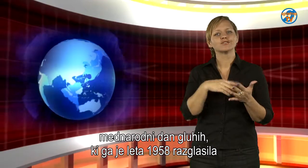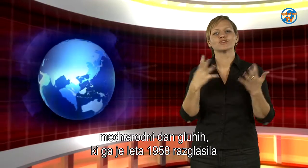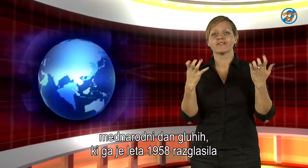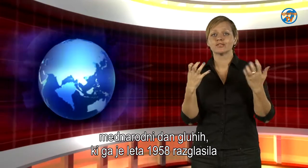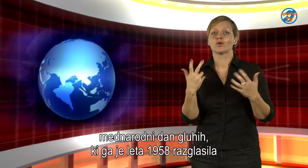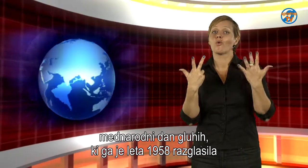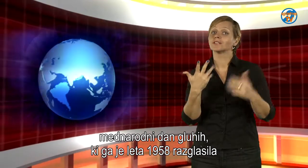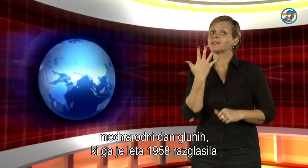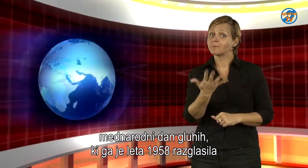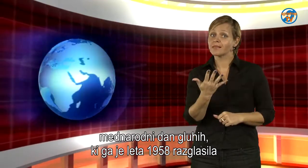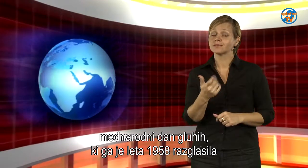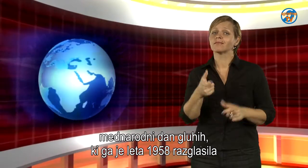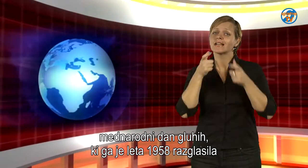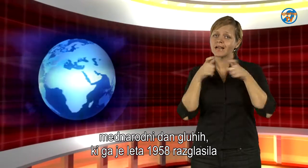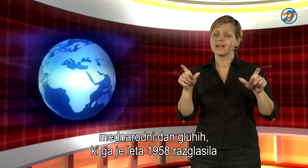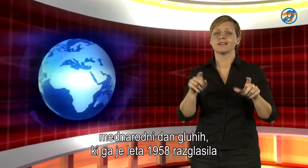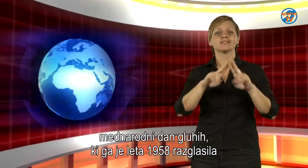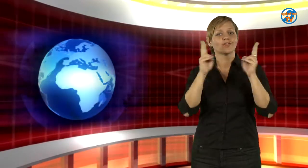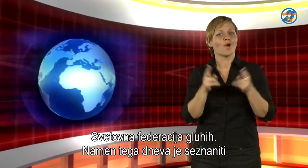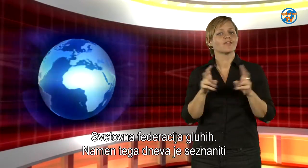1958 razglasila Svetovna federacija gluhih.